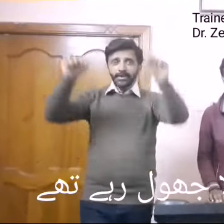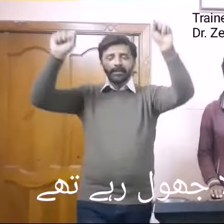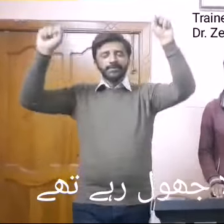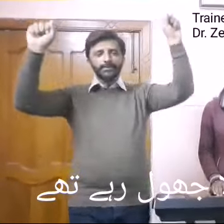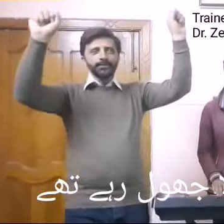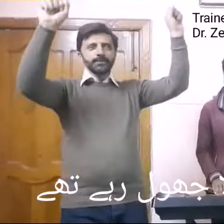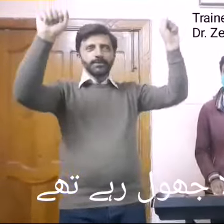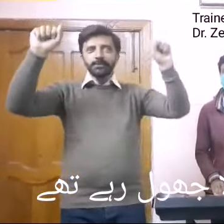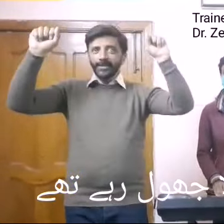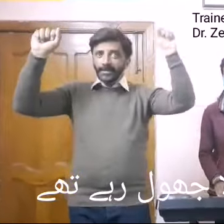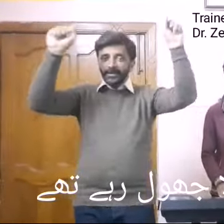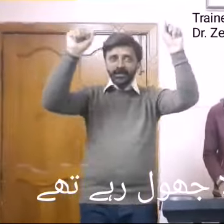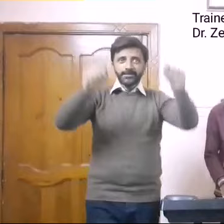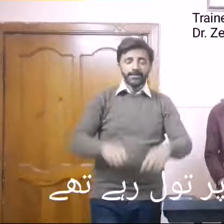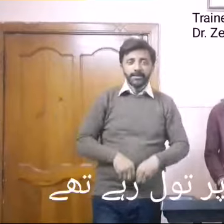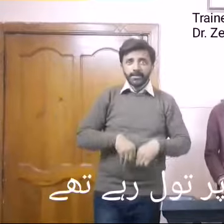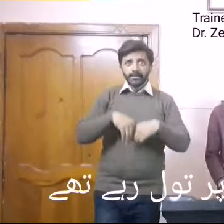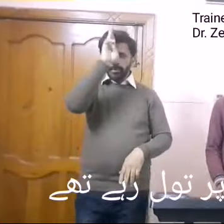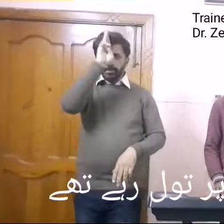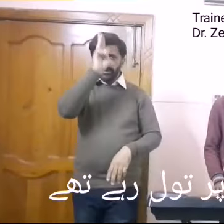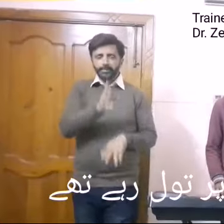रहेते होड़